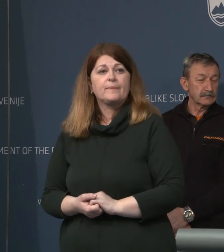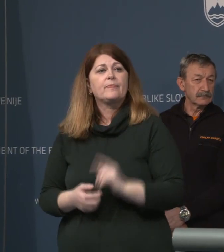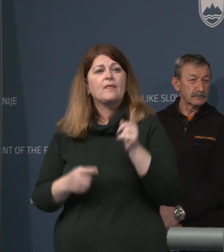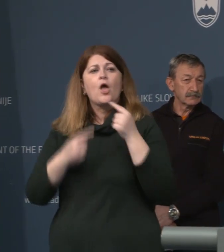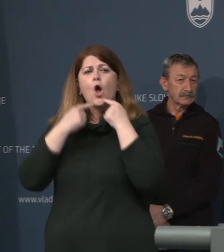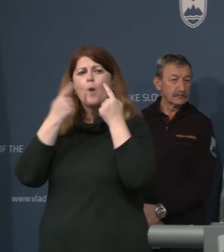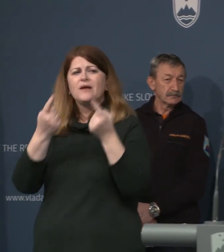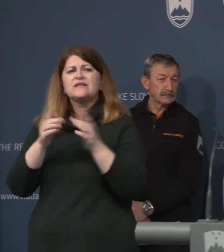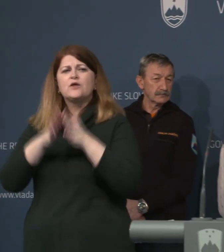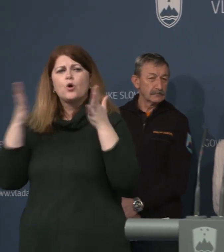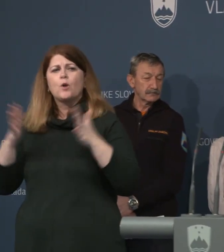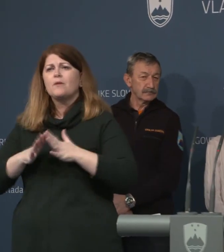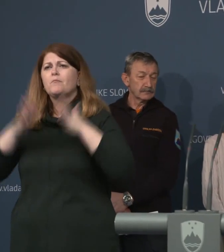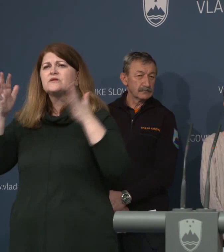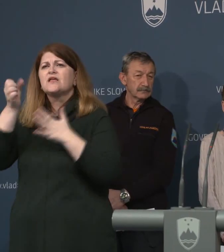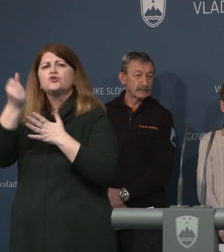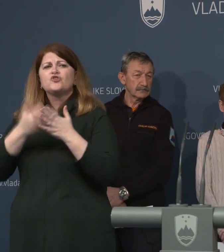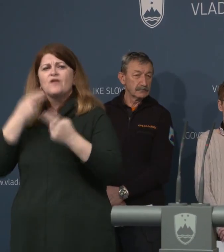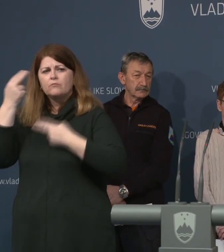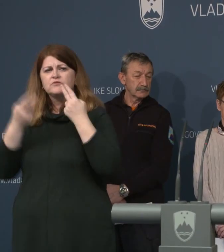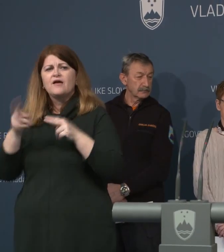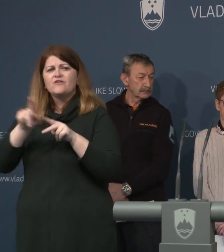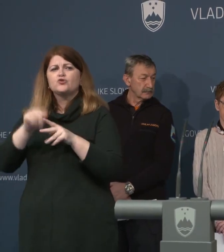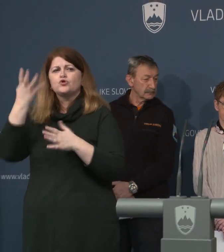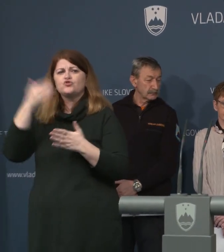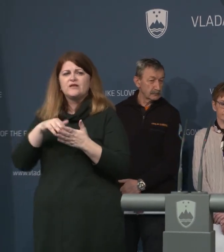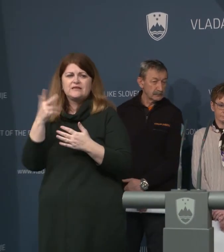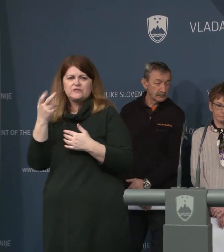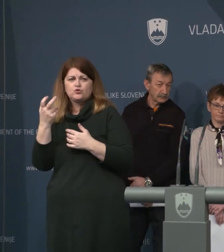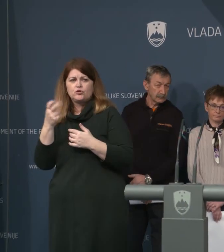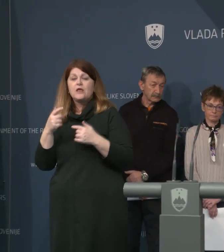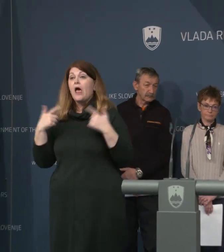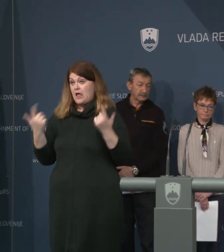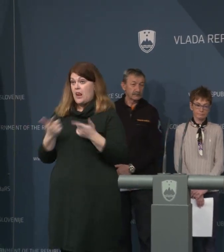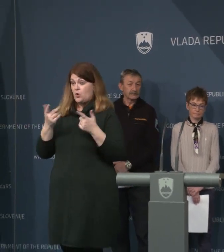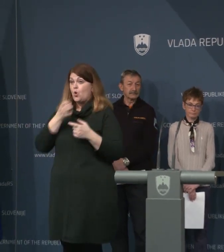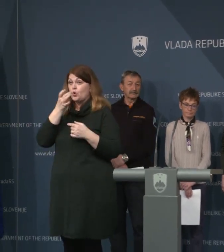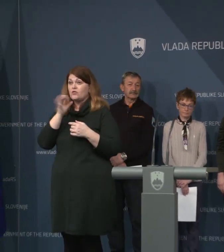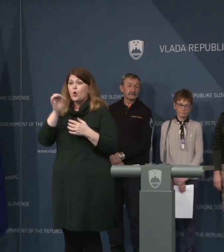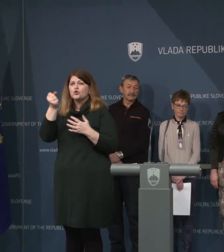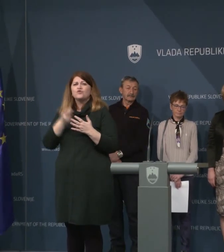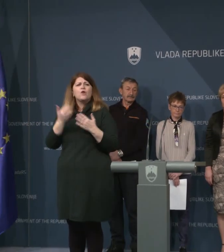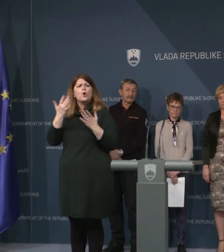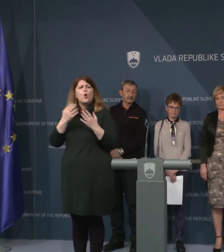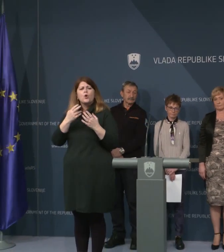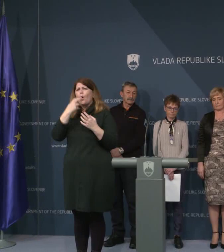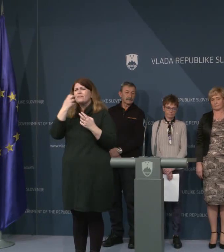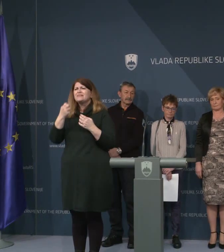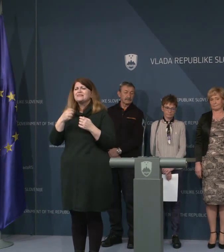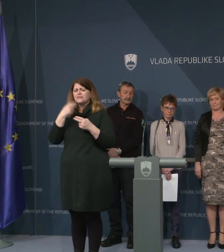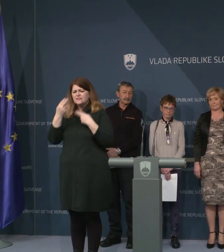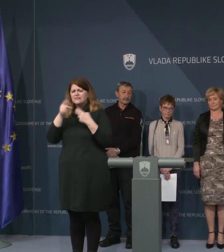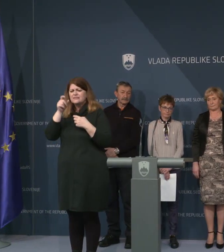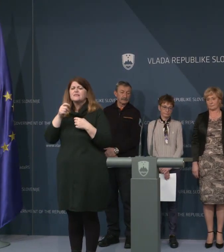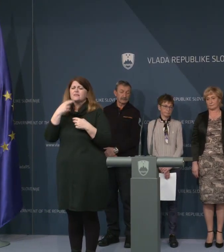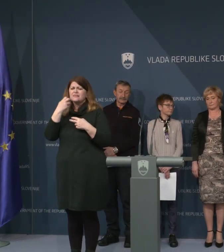Omenili ste ogromen porast števila testiranj, več kot 4300. Lahko konkretno v številkah, koliko testov imamo v